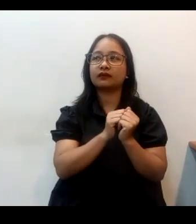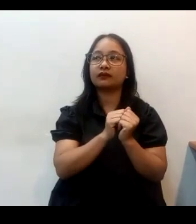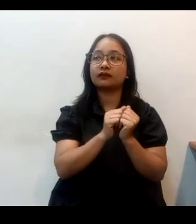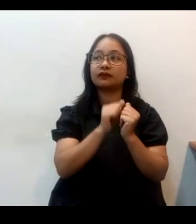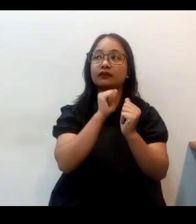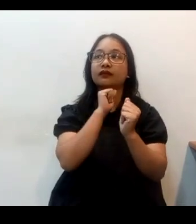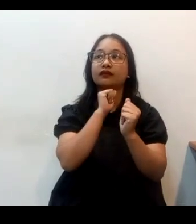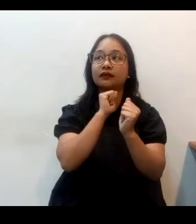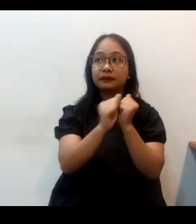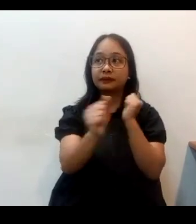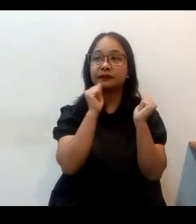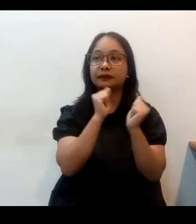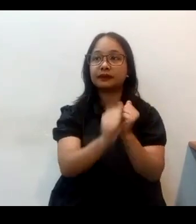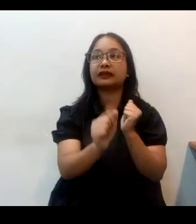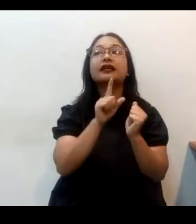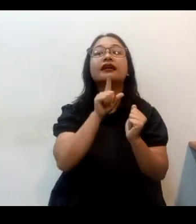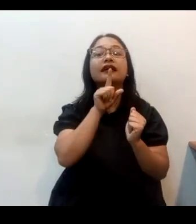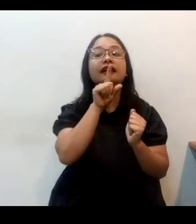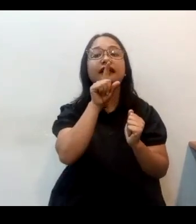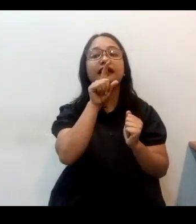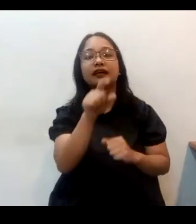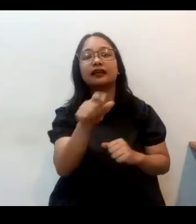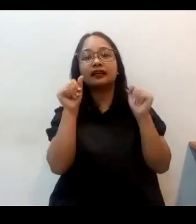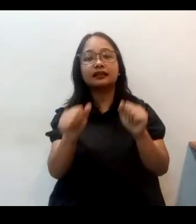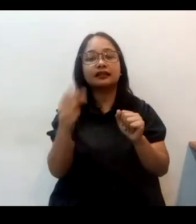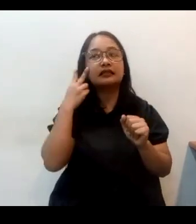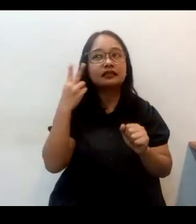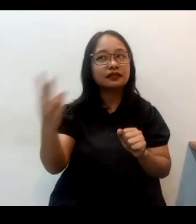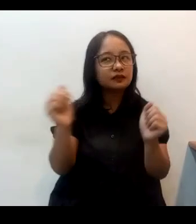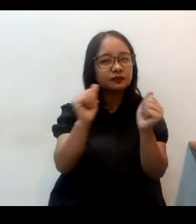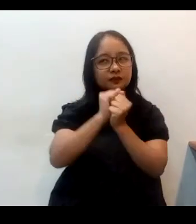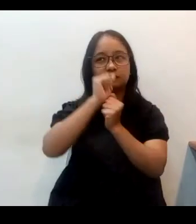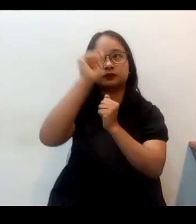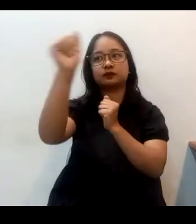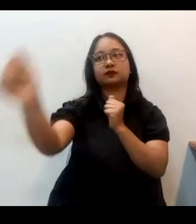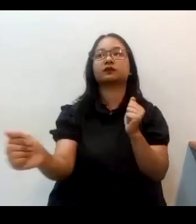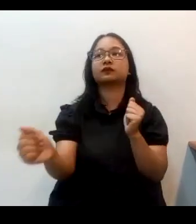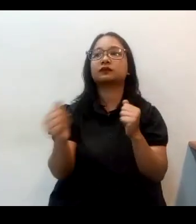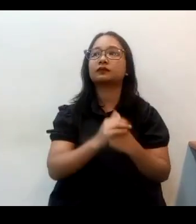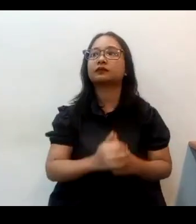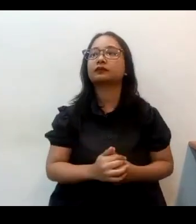10 kilometer afar. Ibig sabihin, kaya niya pong makita maski yung 10 kilometro yung layo.